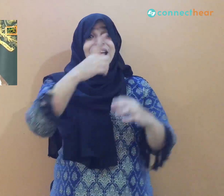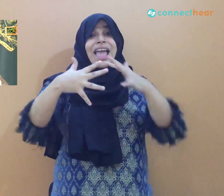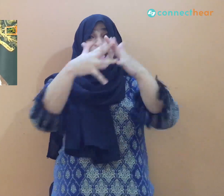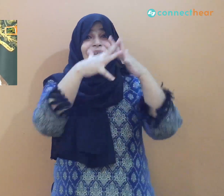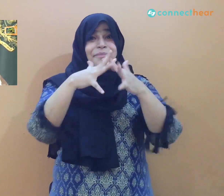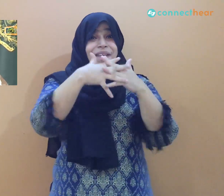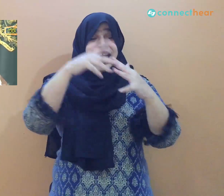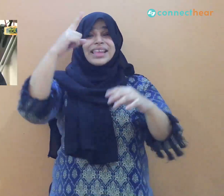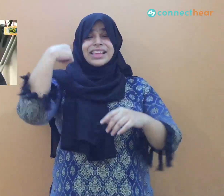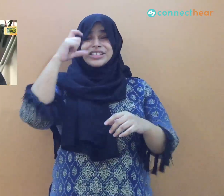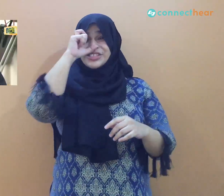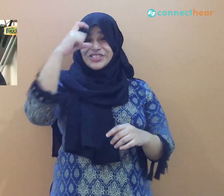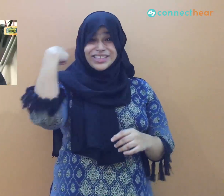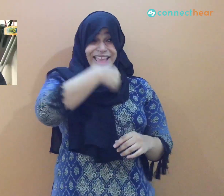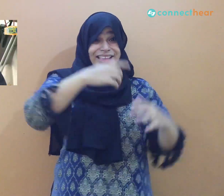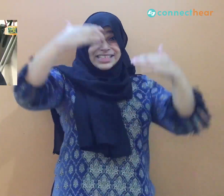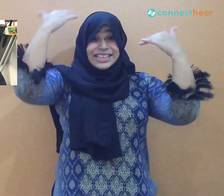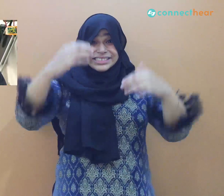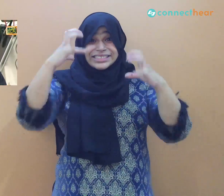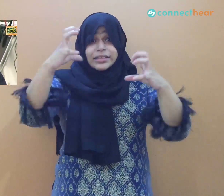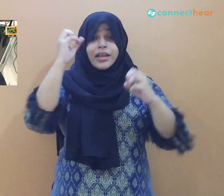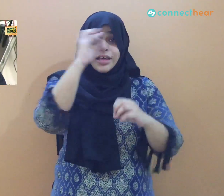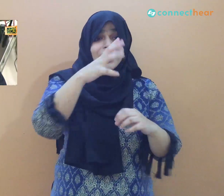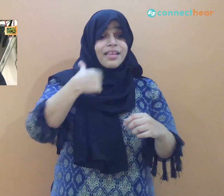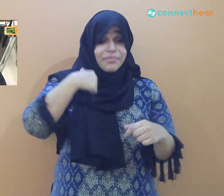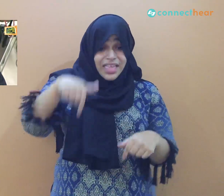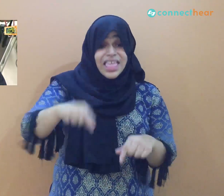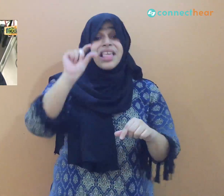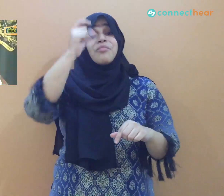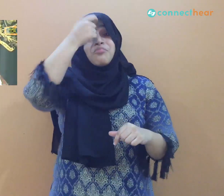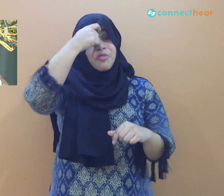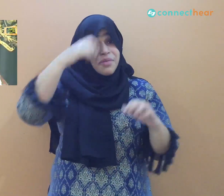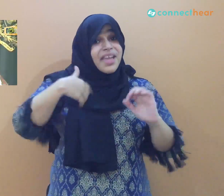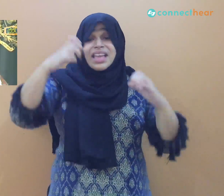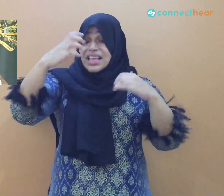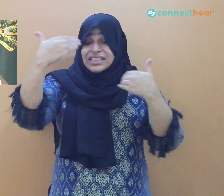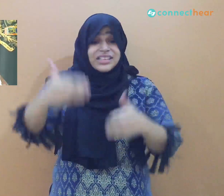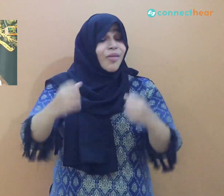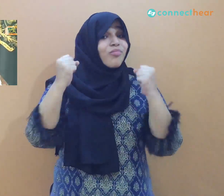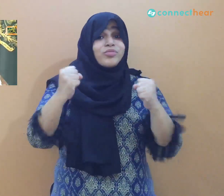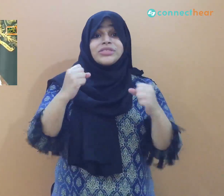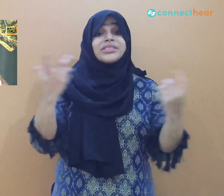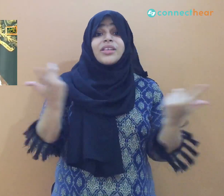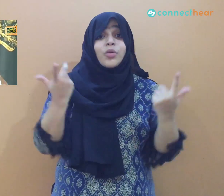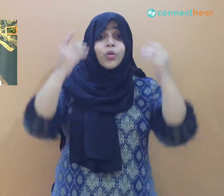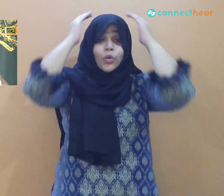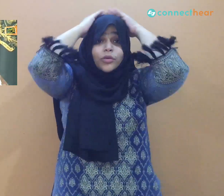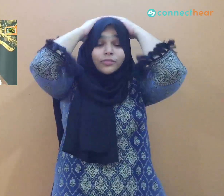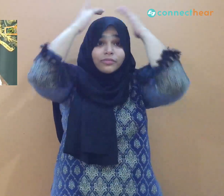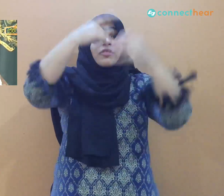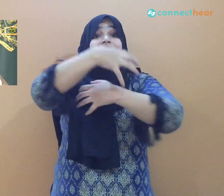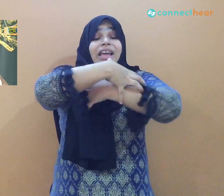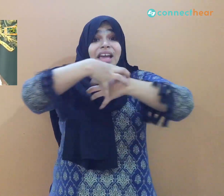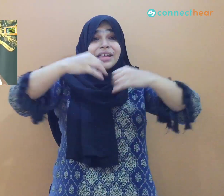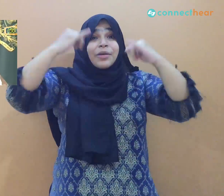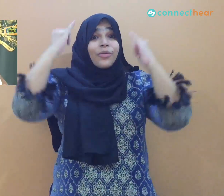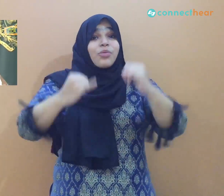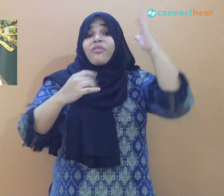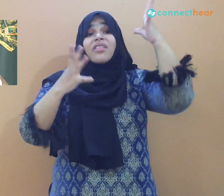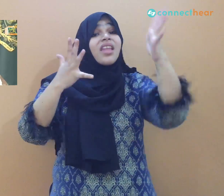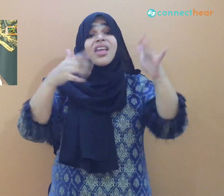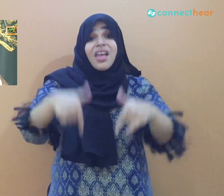یا چائنا نے کیا۔ ہمارا ایک مسئلہ ہے، وہاں ان ملکوں کے اندر وہ غربت نہیں ہے جو پاکستان میں